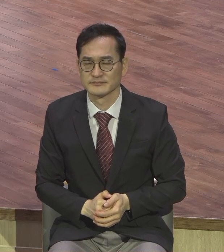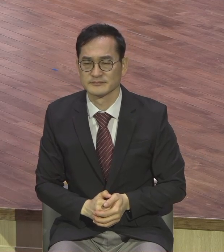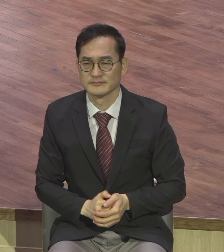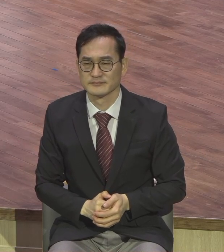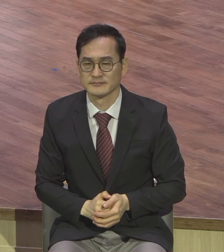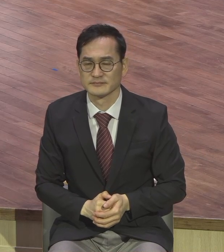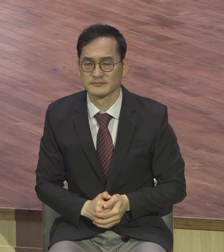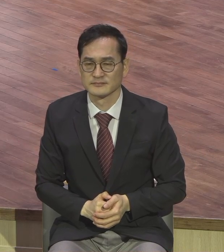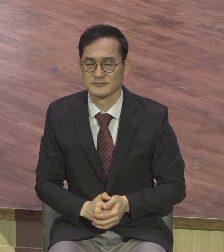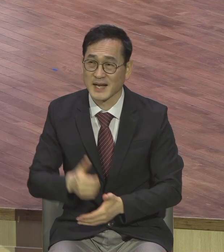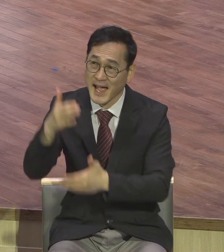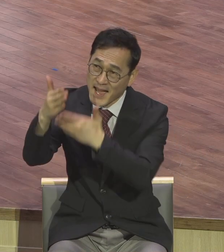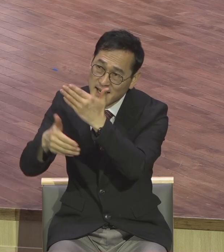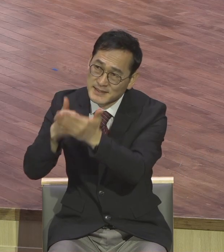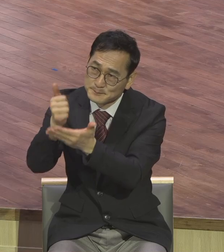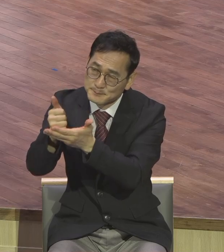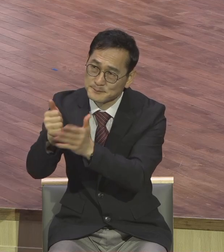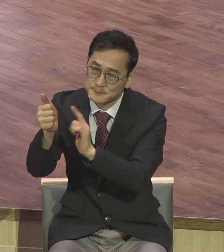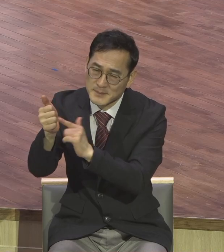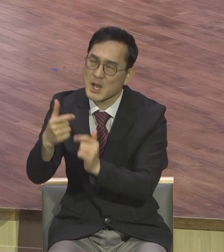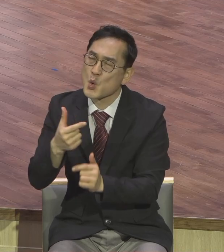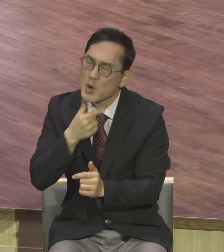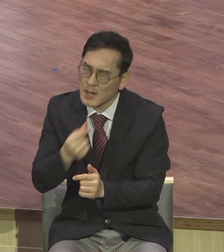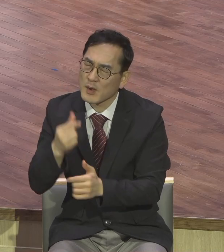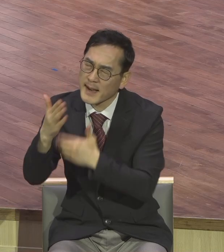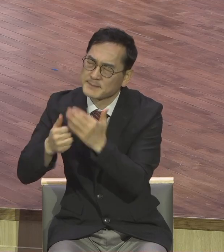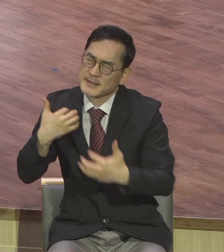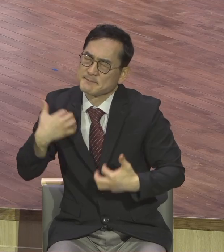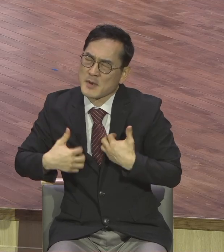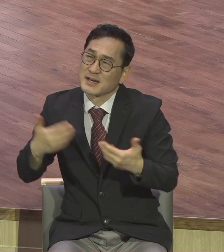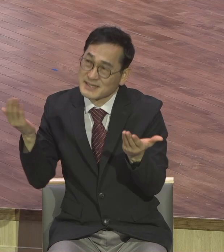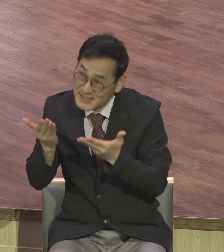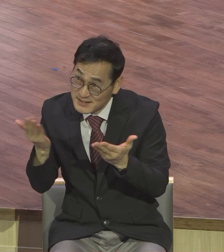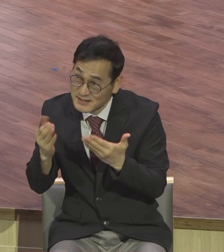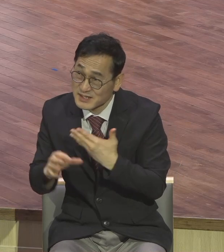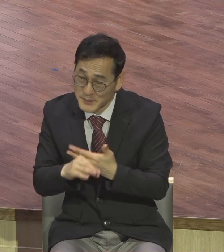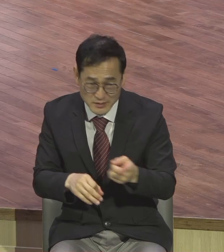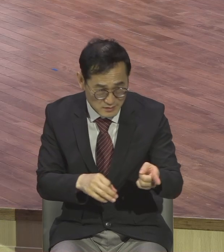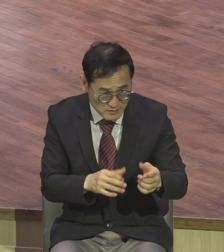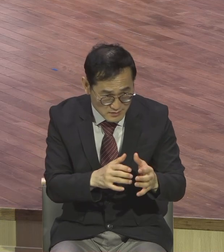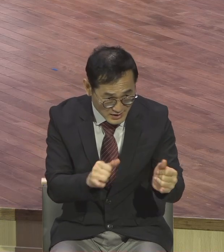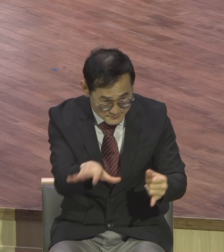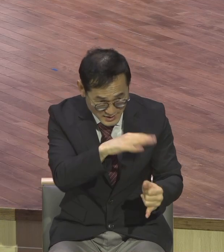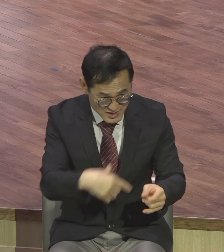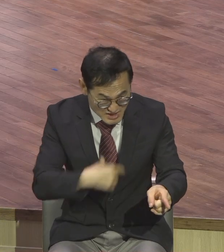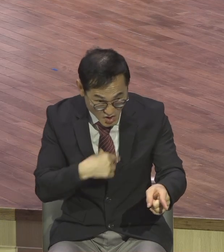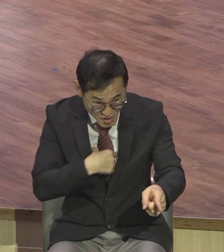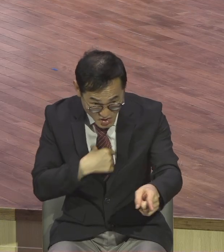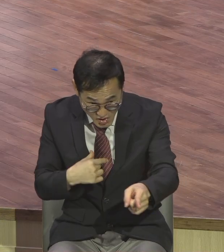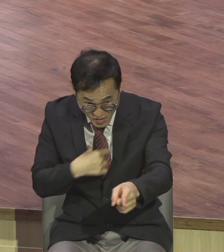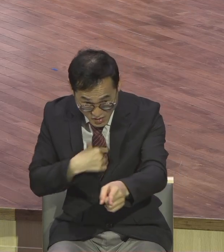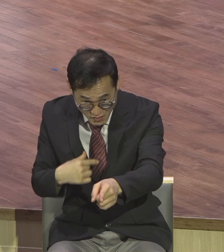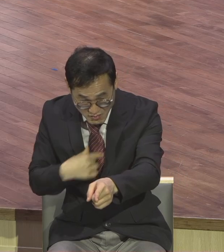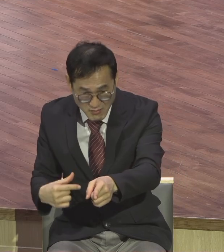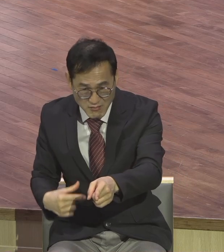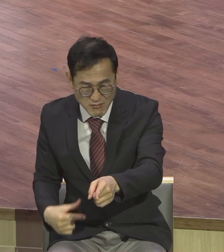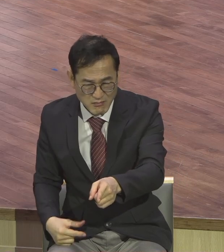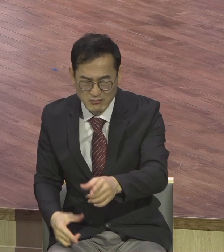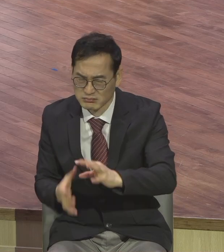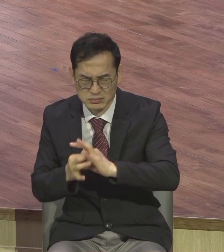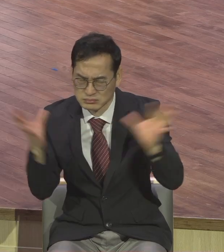없어요. 남편도 아내도 자식도 아니에요. 친한 사람이라고 막 같은 동양이라고 아니에요. 하나님 앞에서